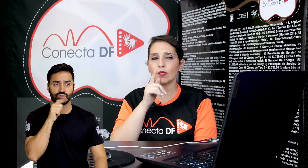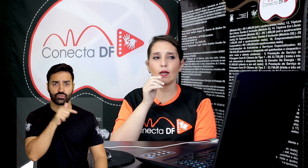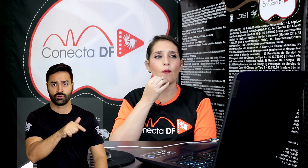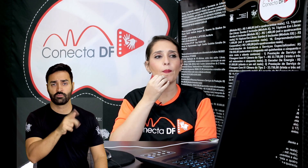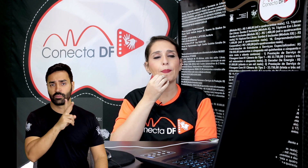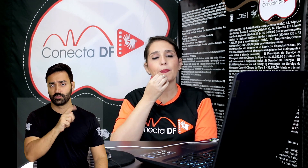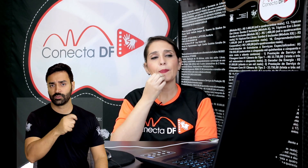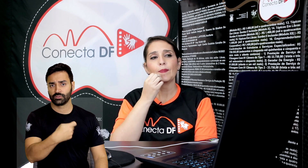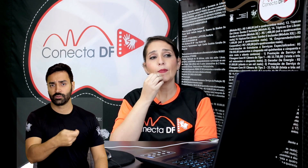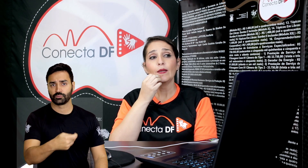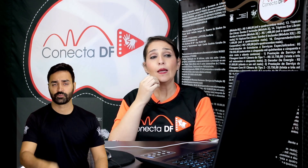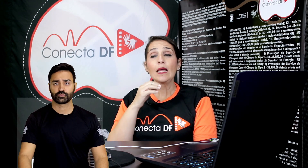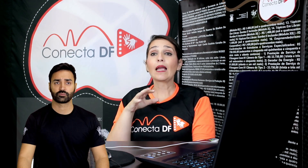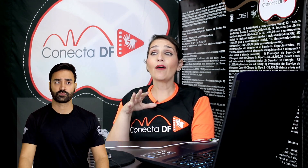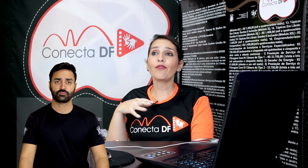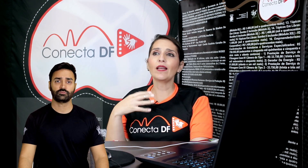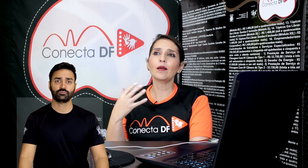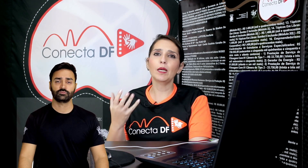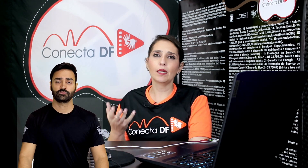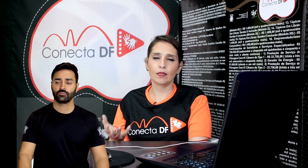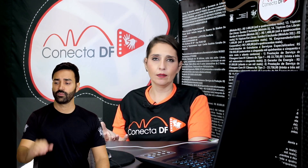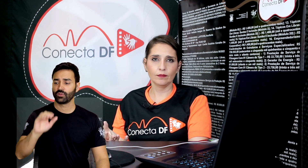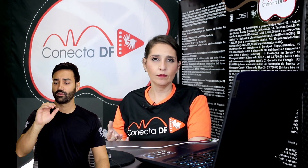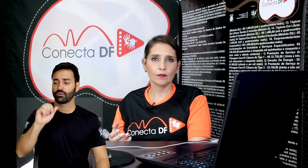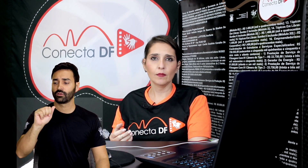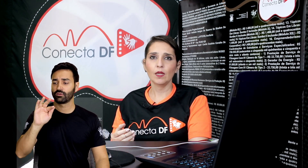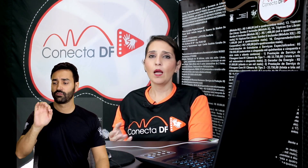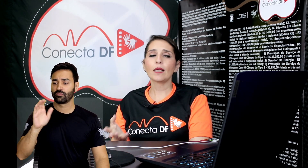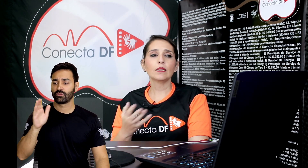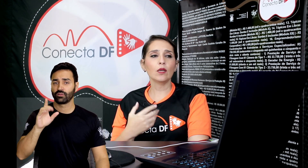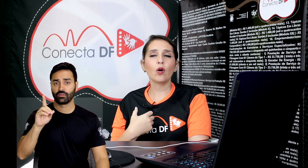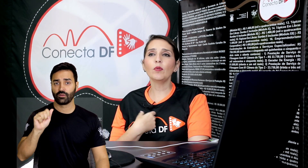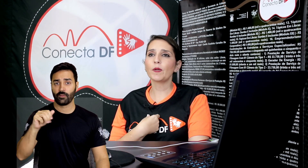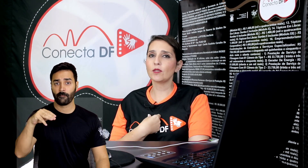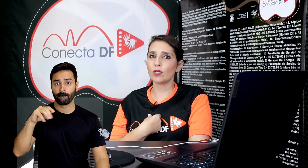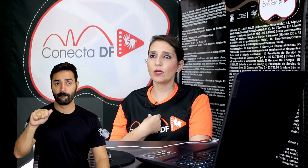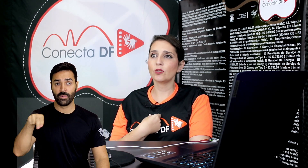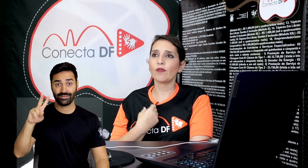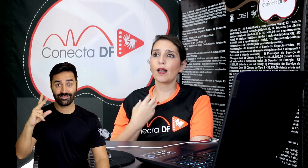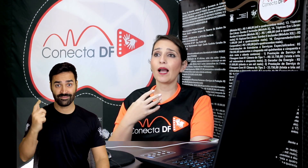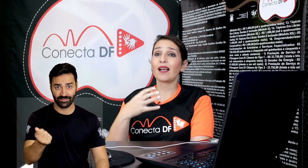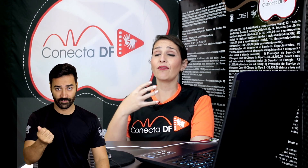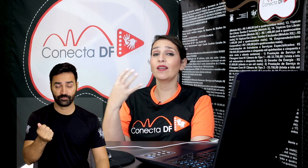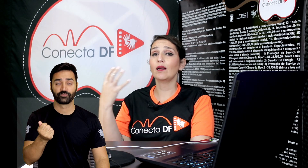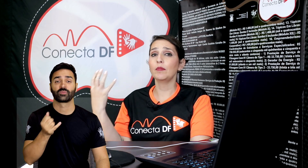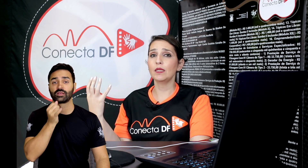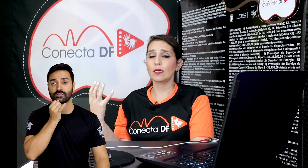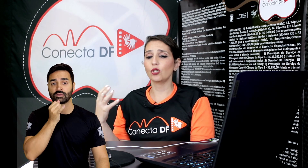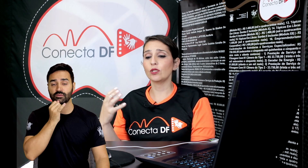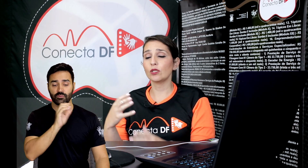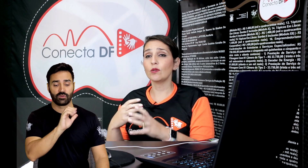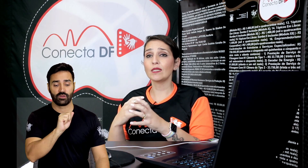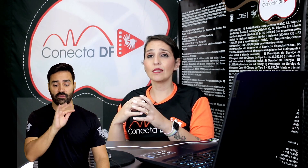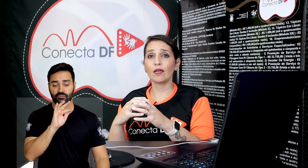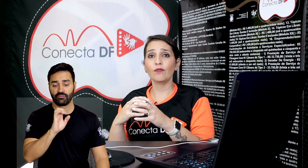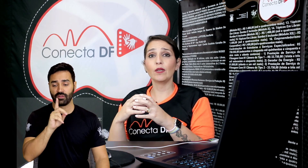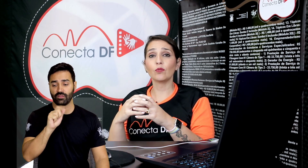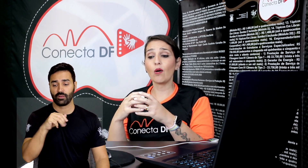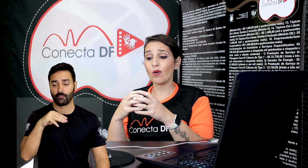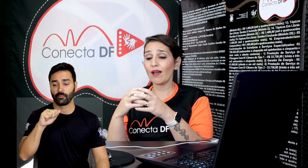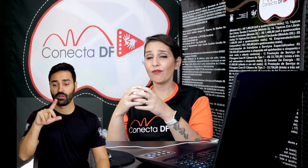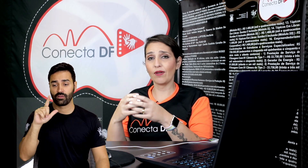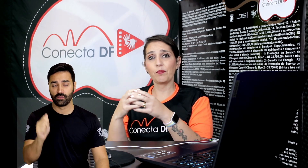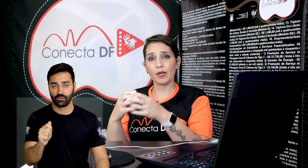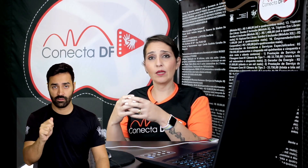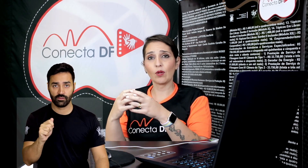mesmo sinal. Café da manhã. Assim como para a gente falar café da manhã, a gente não está se referindo